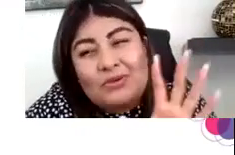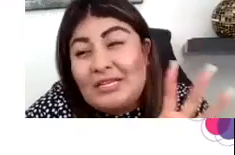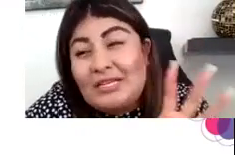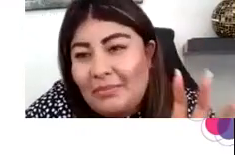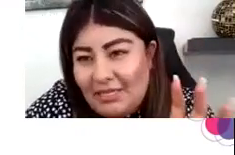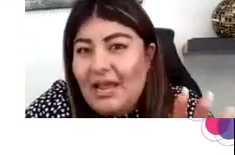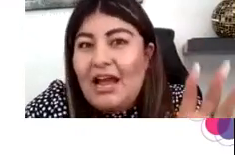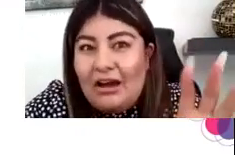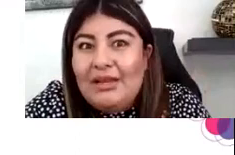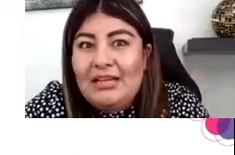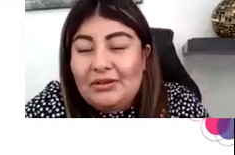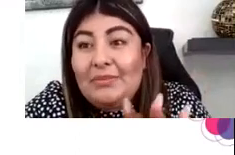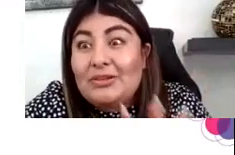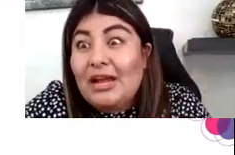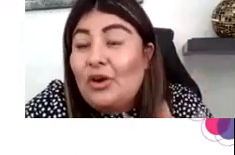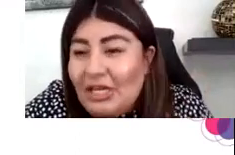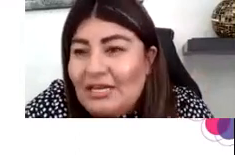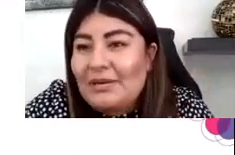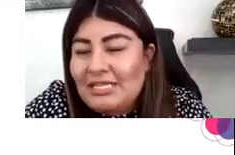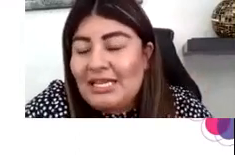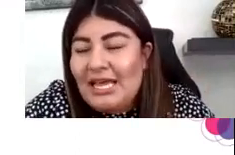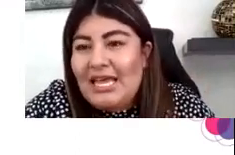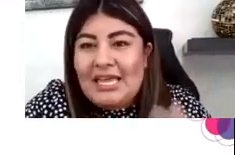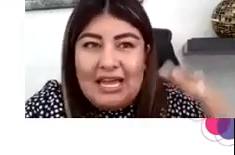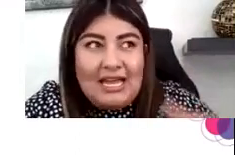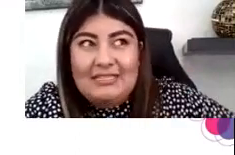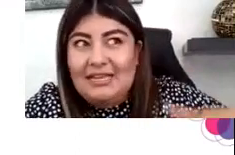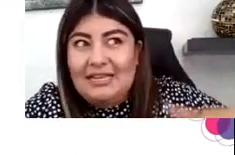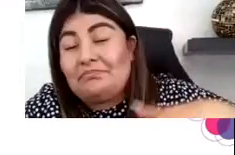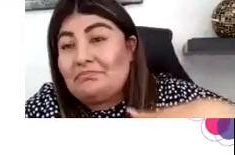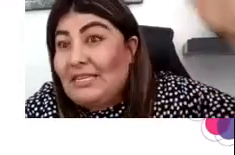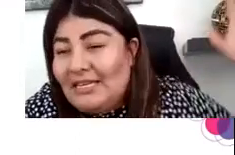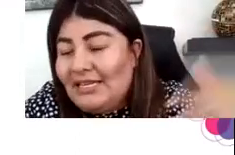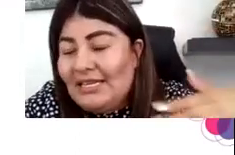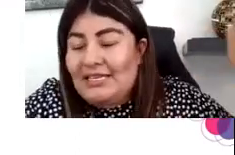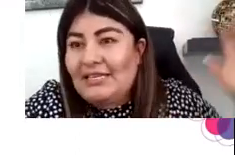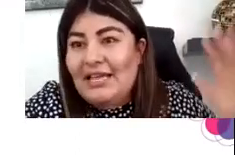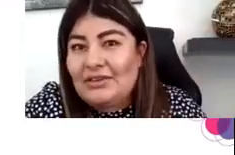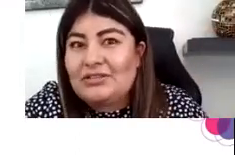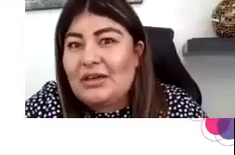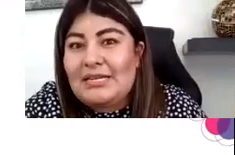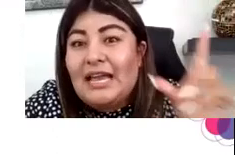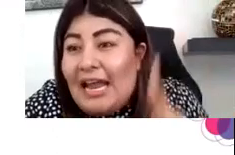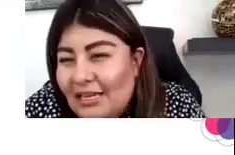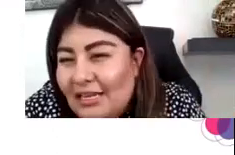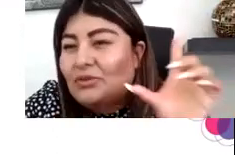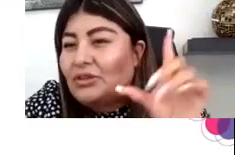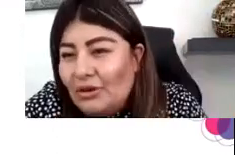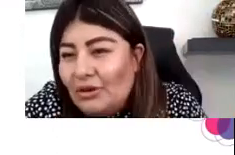tan padre. Ahora imagínate una persona con discapacidad que sea 60, 70 años y todavía sea el diminutivo. No,